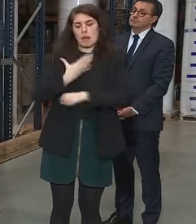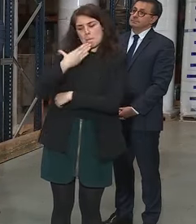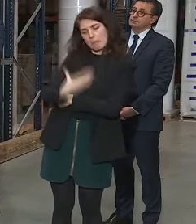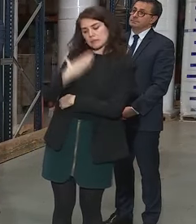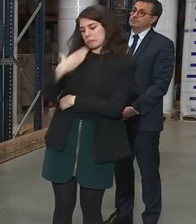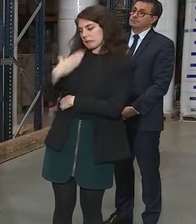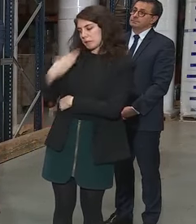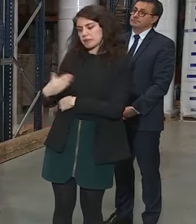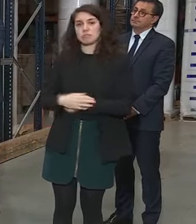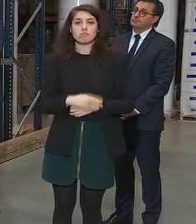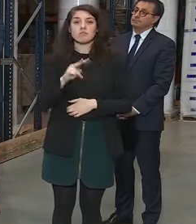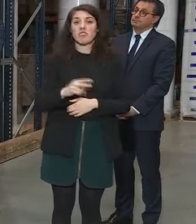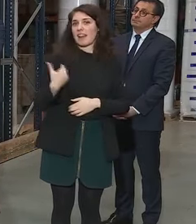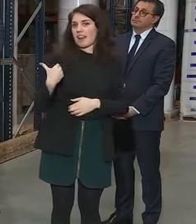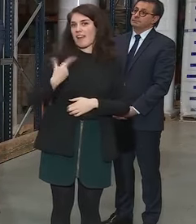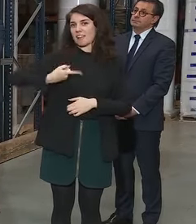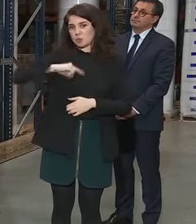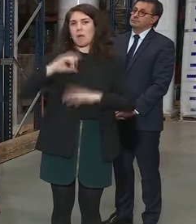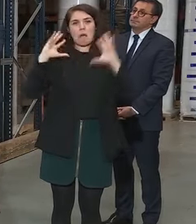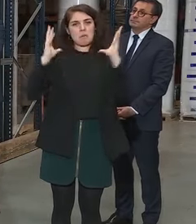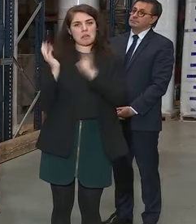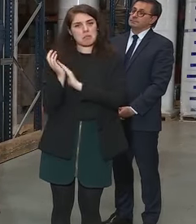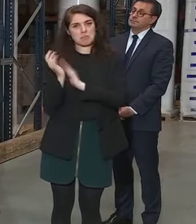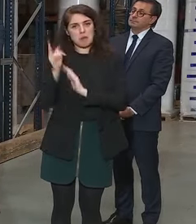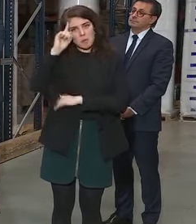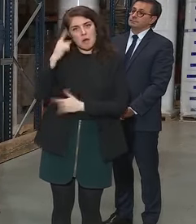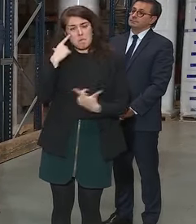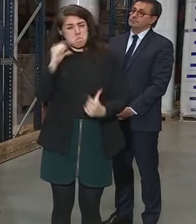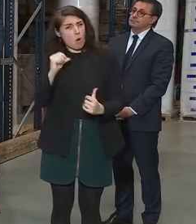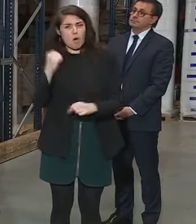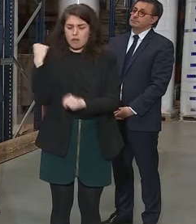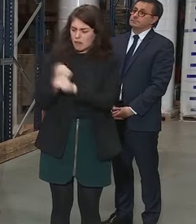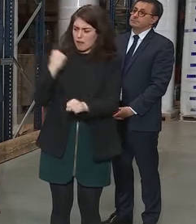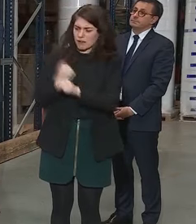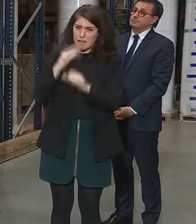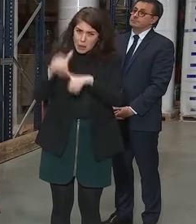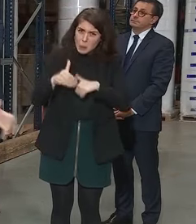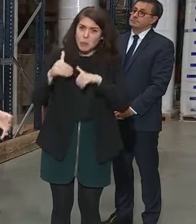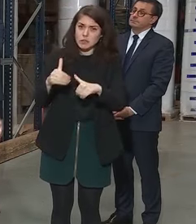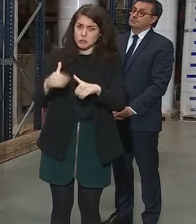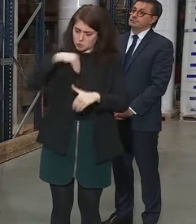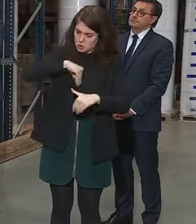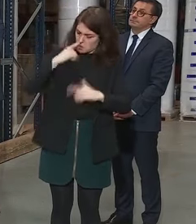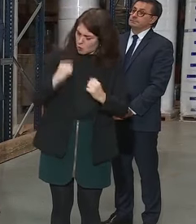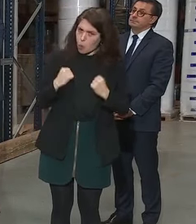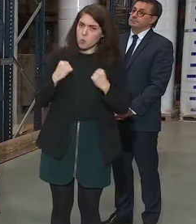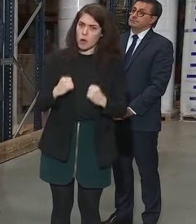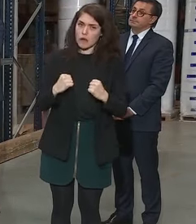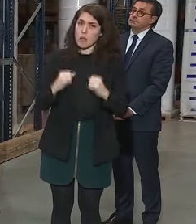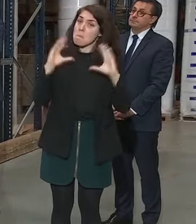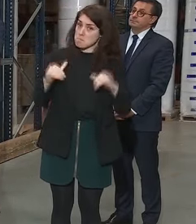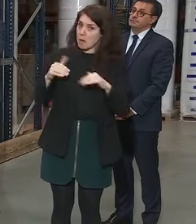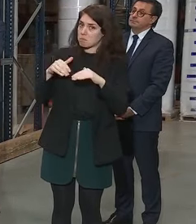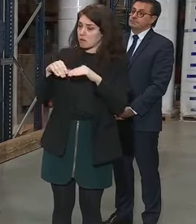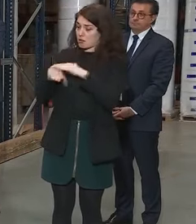et nous les avons applaudis tout à l'heure, parce qu'ils sont là au travail, avec courage. Ils sont là alors que parfois leurs familles vivent dans l'angoisse. Ils sont